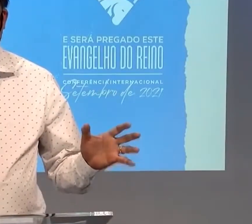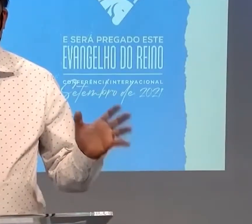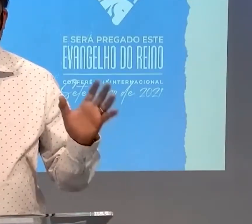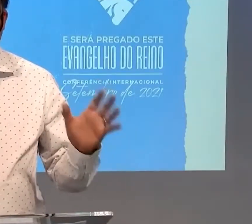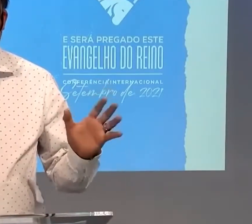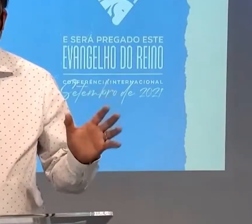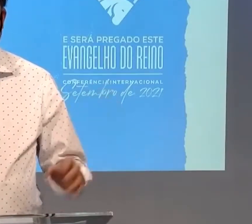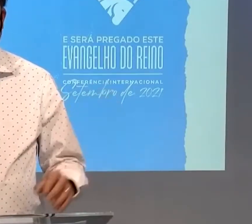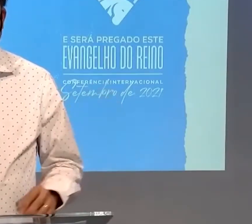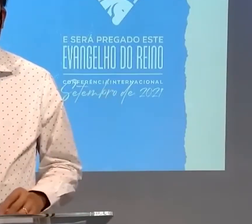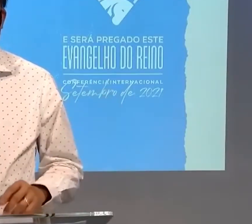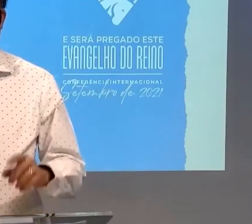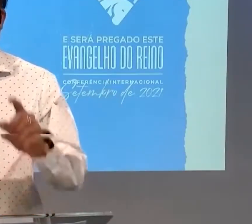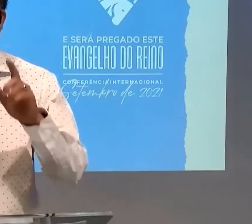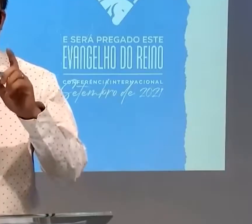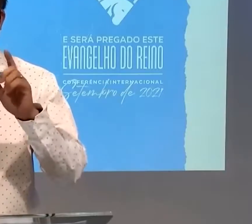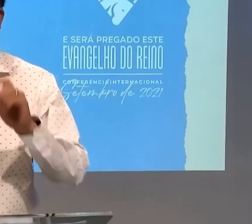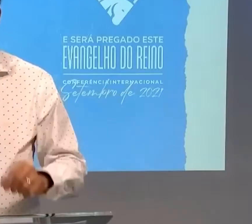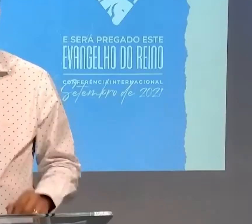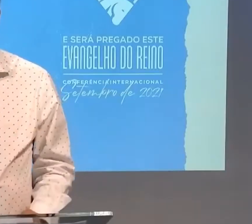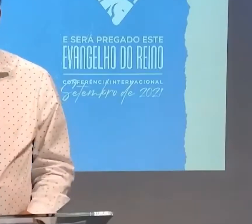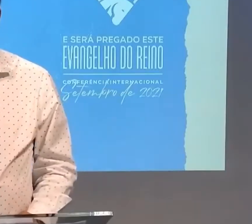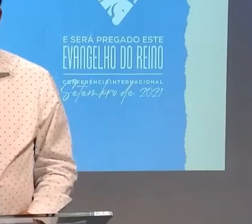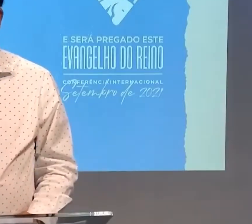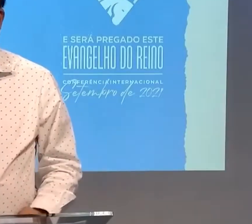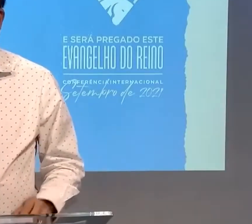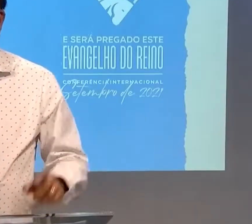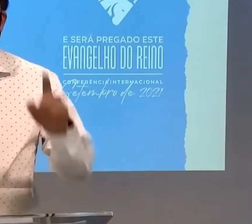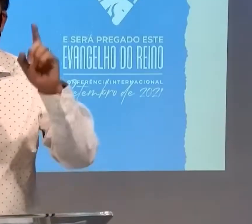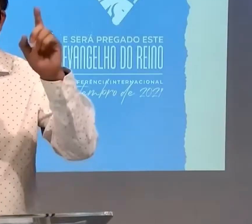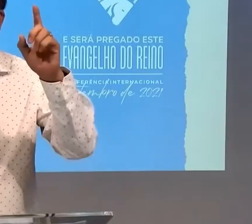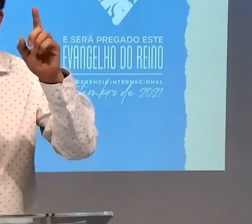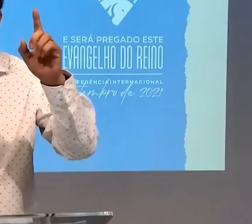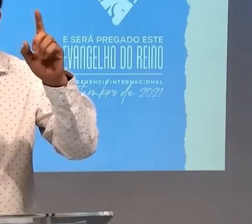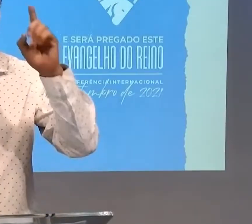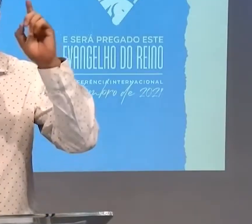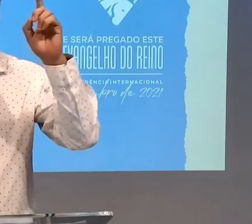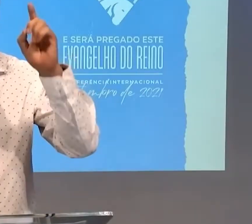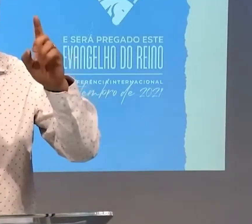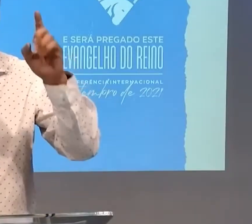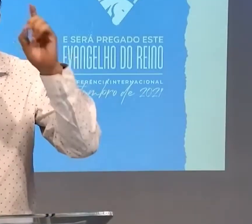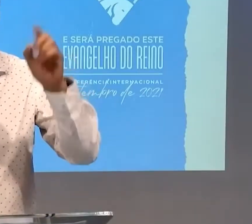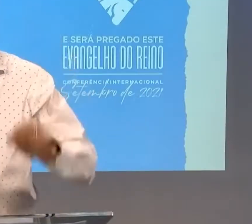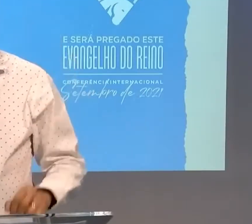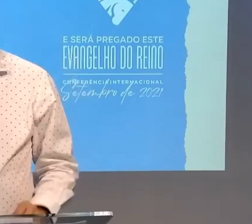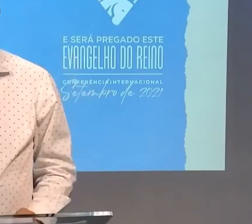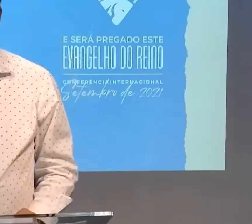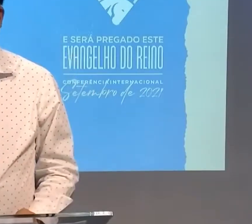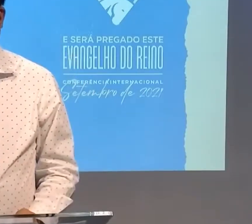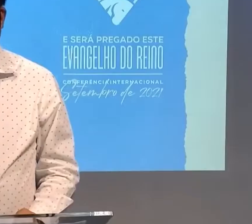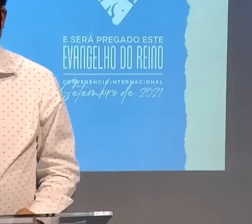Deus já havia anunciado esse evangelho lá em Gênesis 3, quando o homem